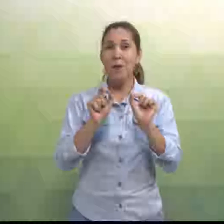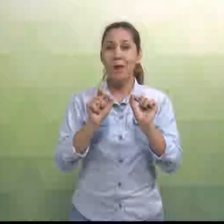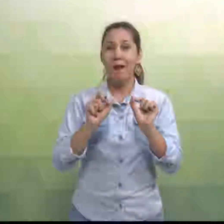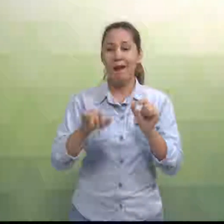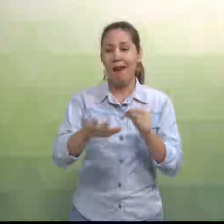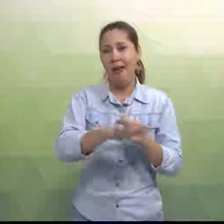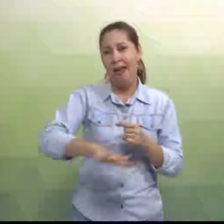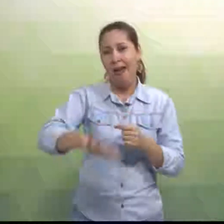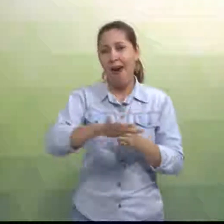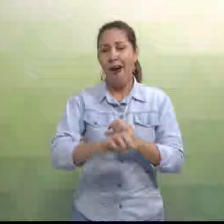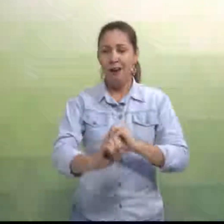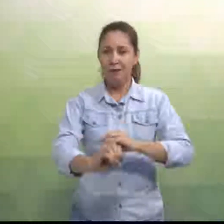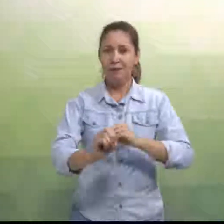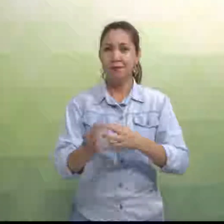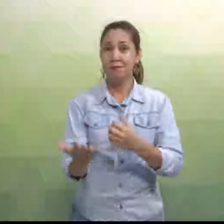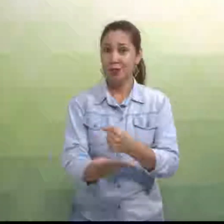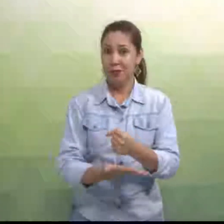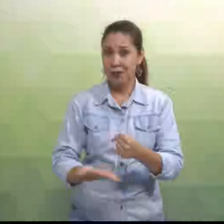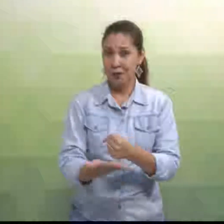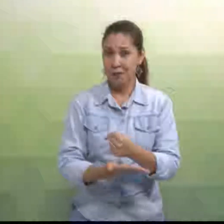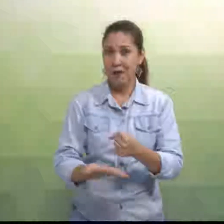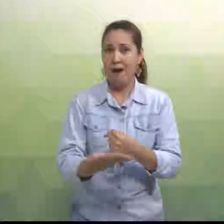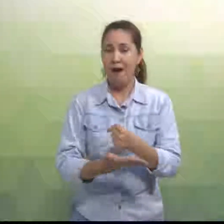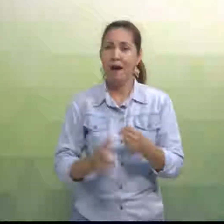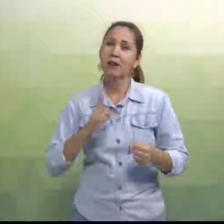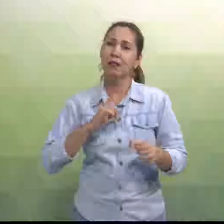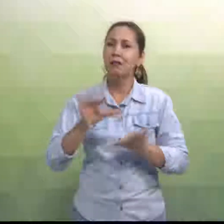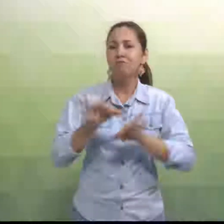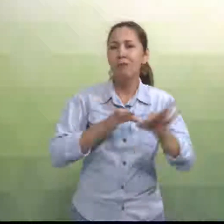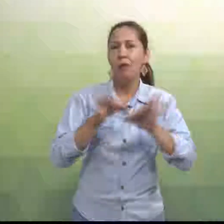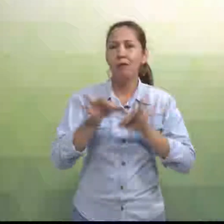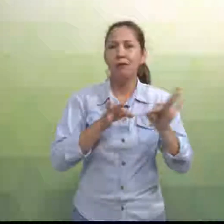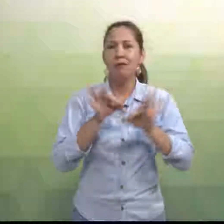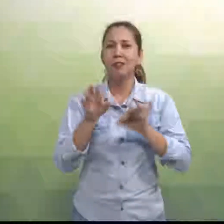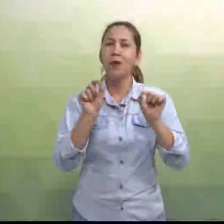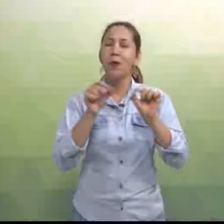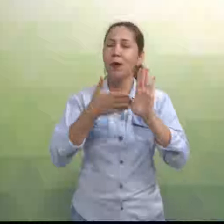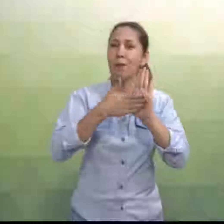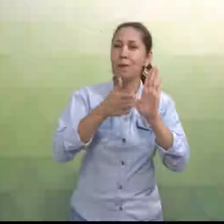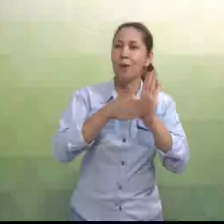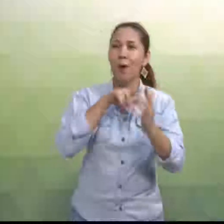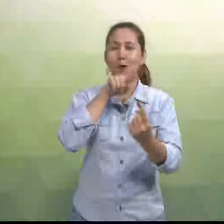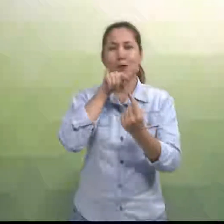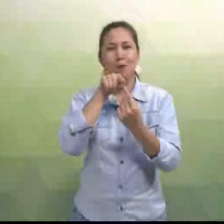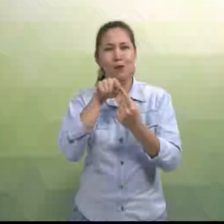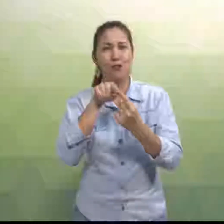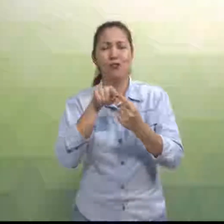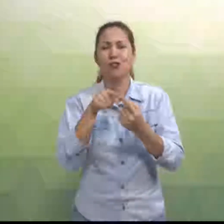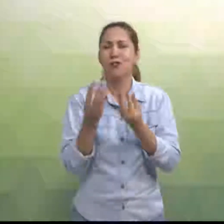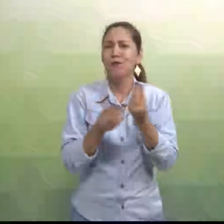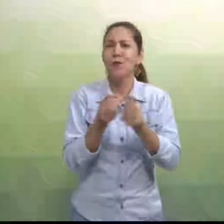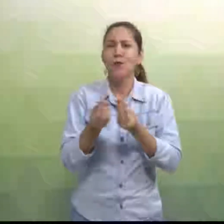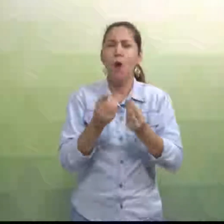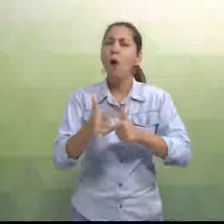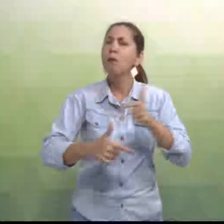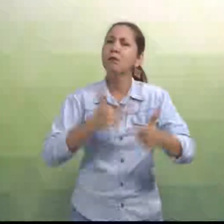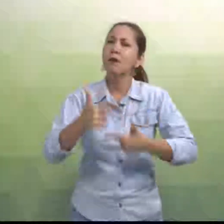De acordo com o currículo para o ensino básico, em sua proposta tem o quê? Os